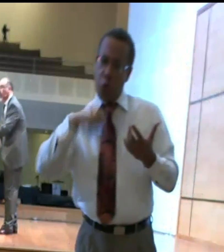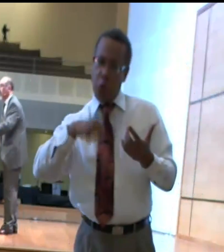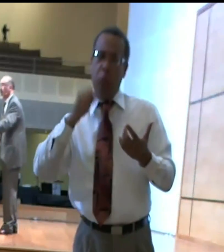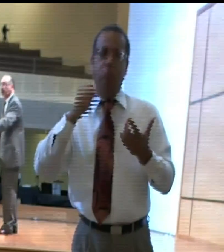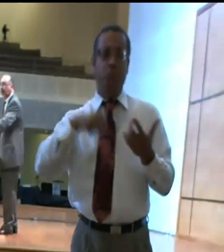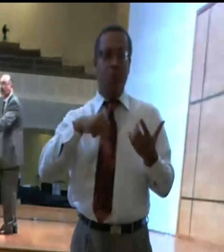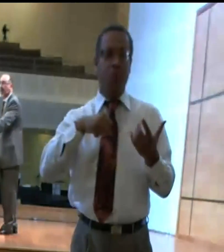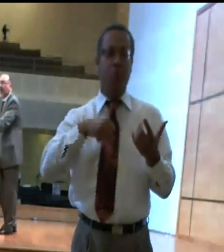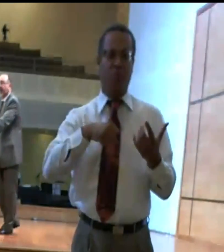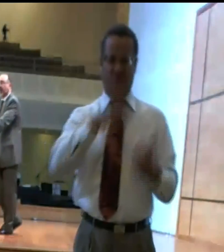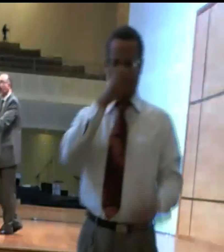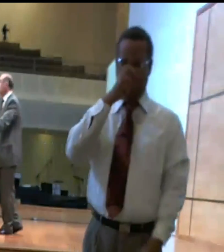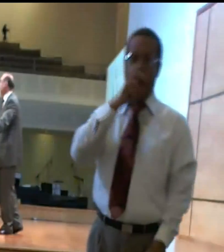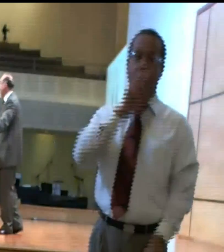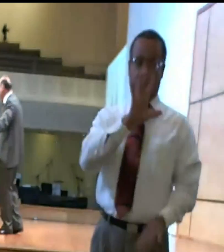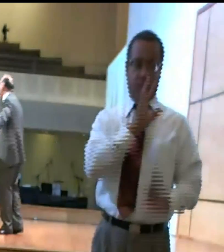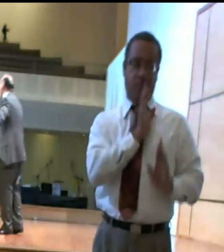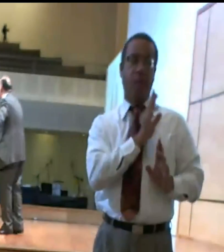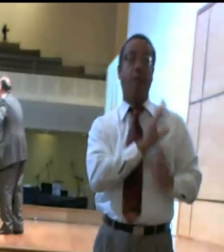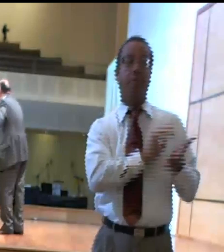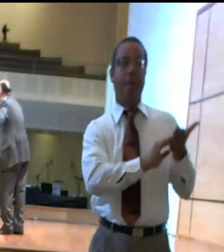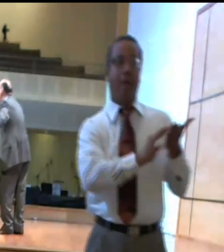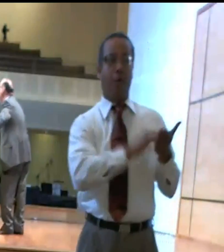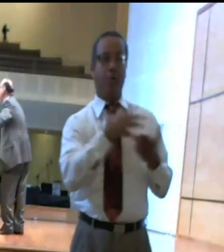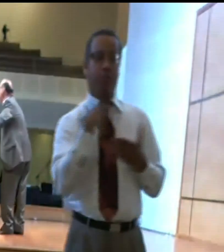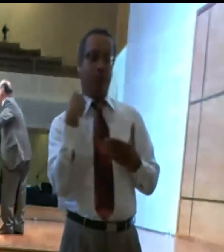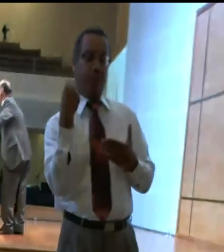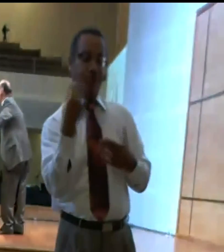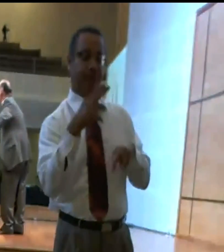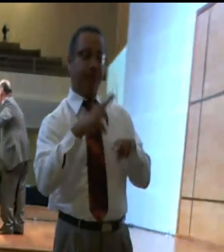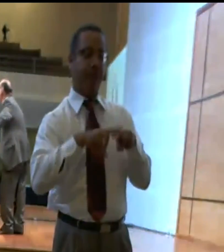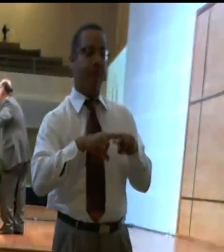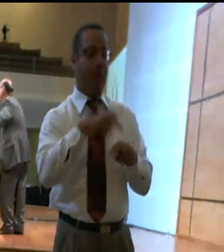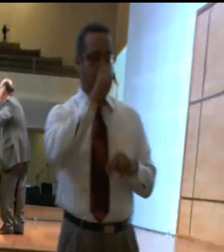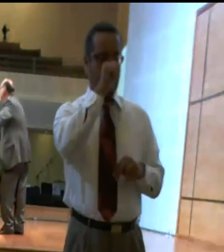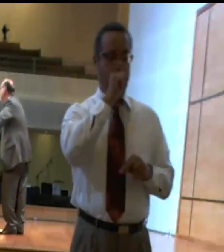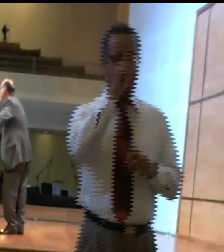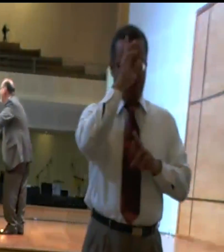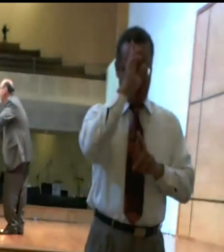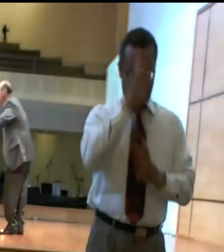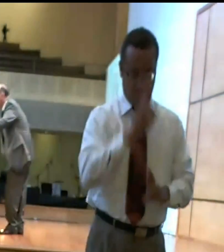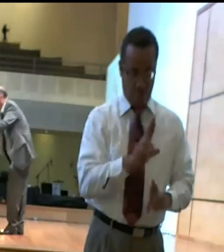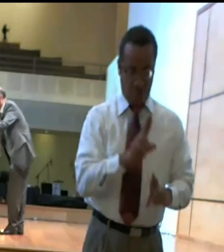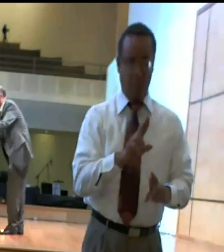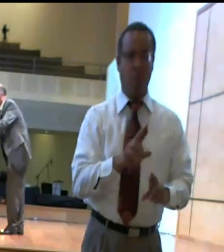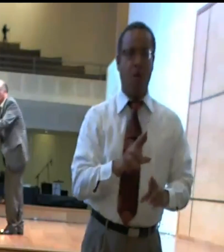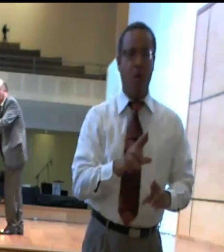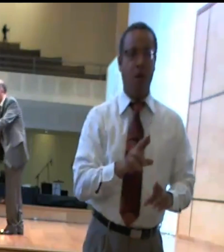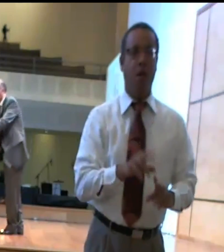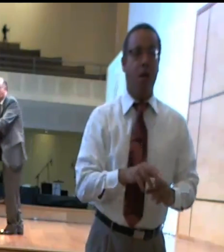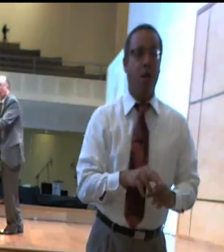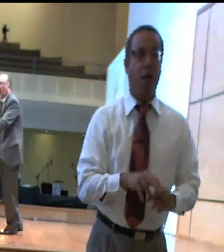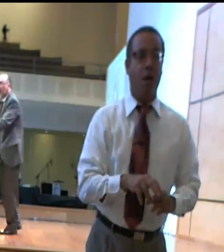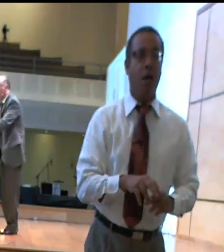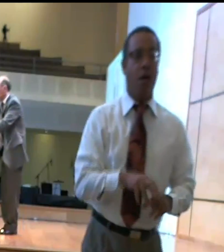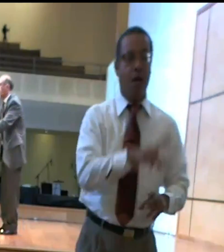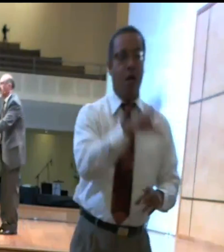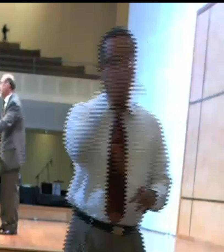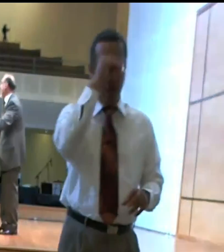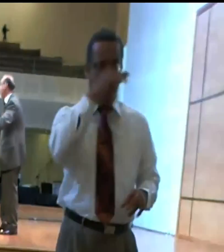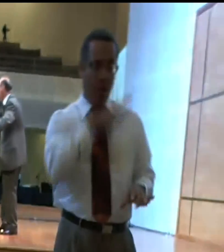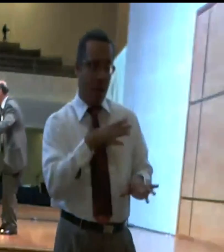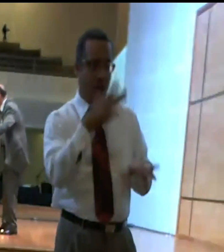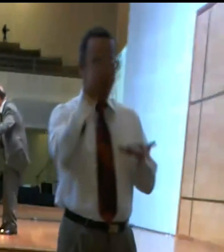en el transcurso de esta vida. Mis hermanos, la vida de un hombre puede cambiar en un segundo. En un segundo, una enfermedad,